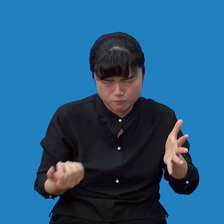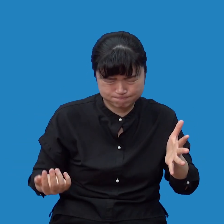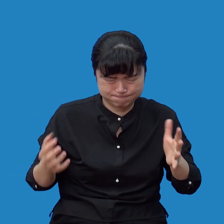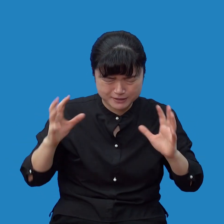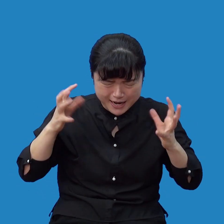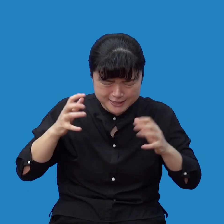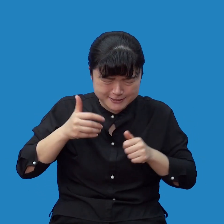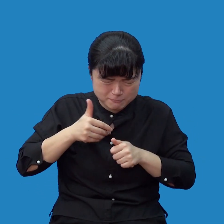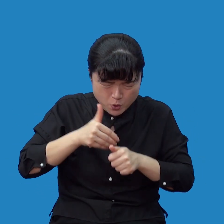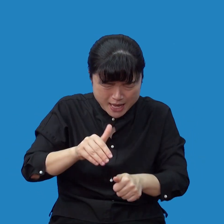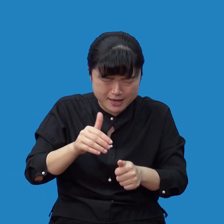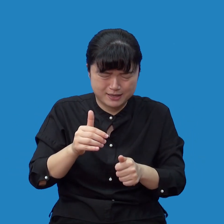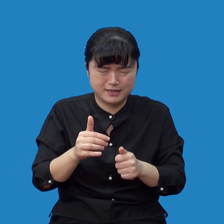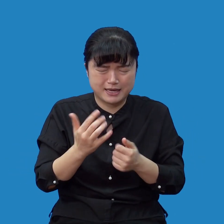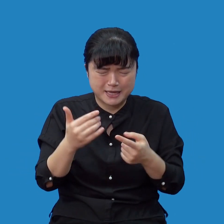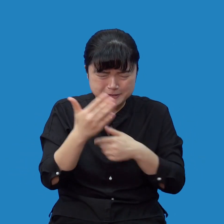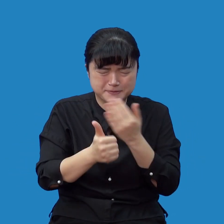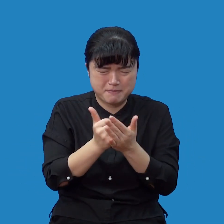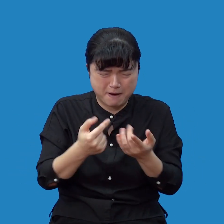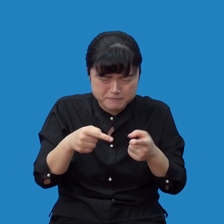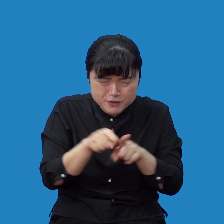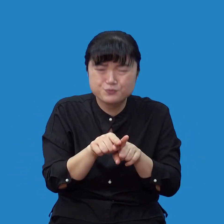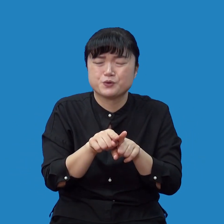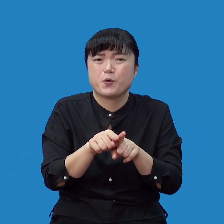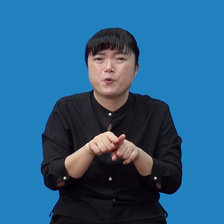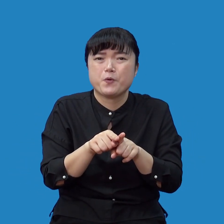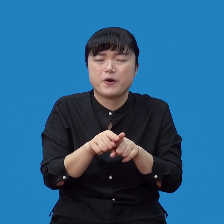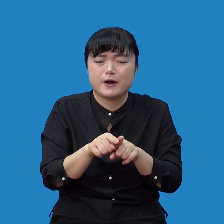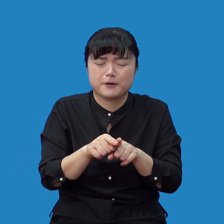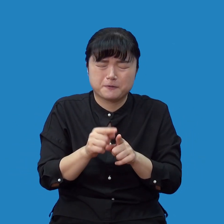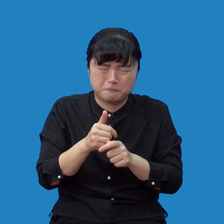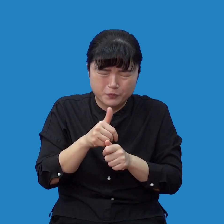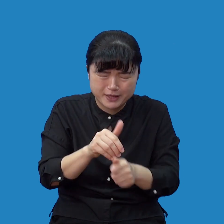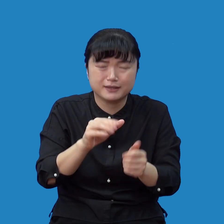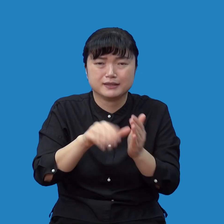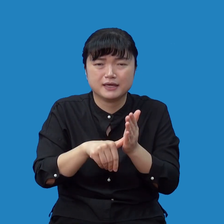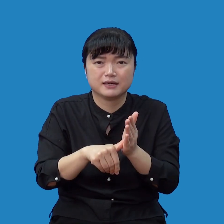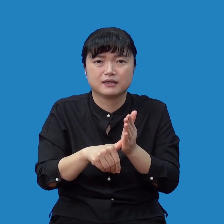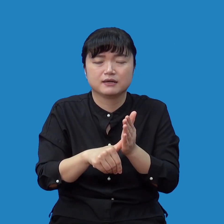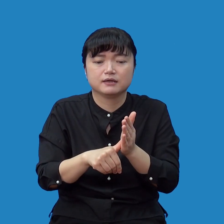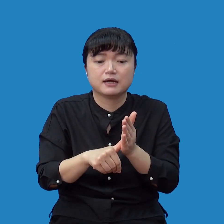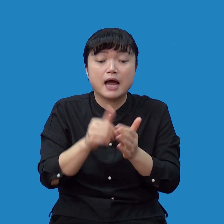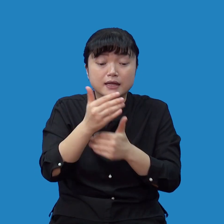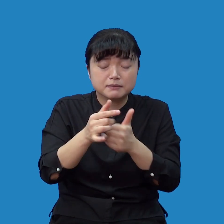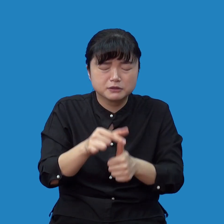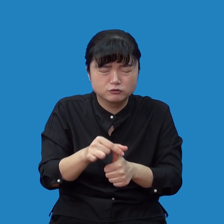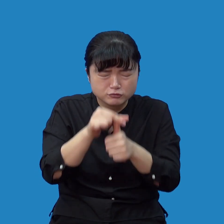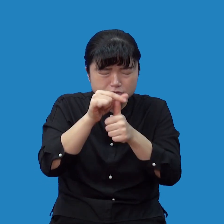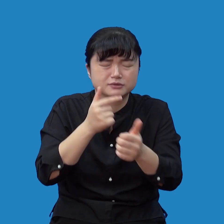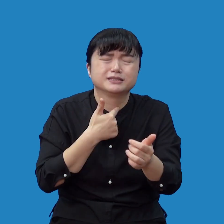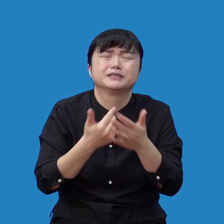때 바로 생명으로 건져 올리는 그런 은혜의 역사가 나타나게 될 겁니다.